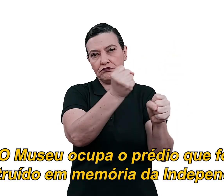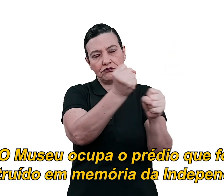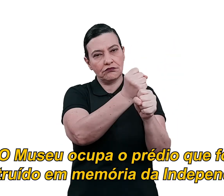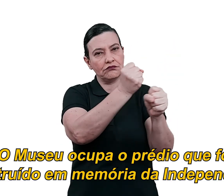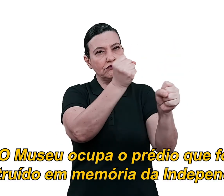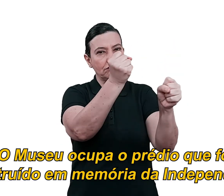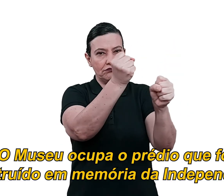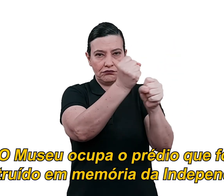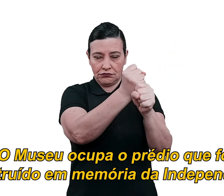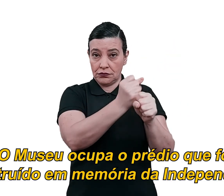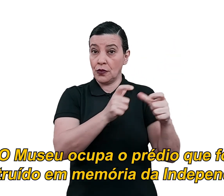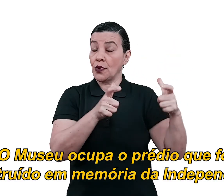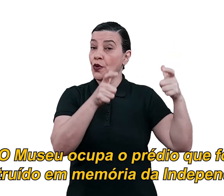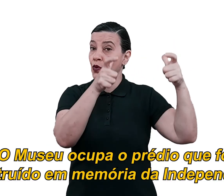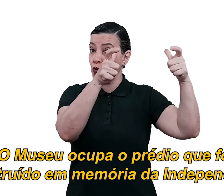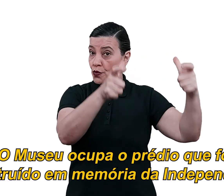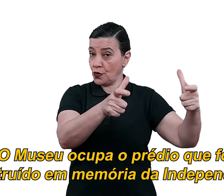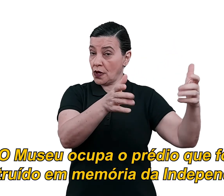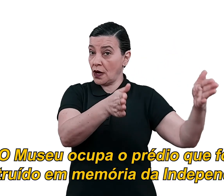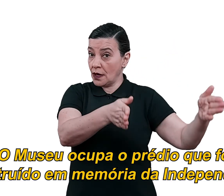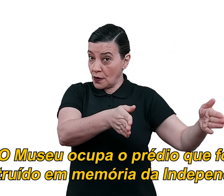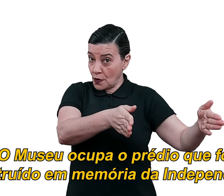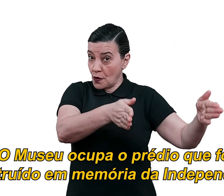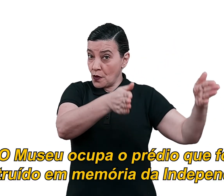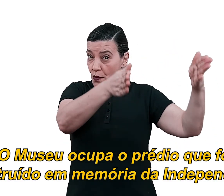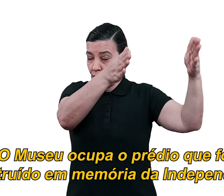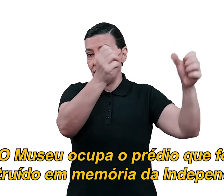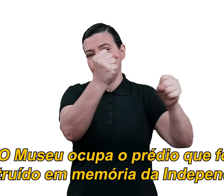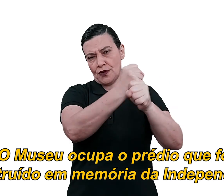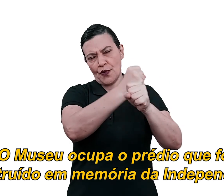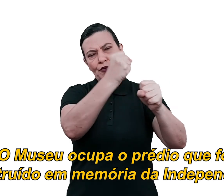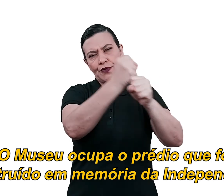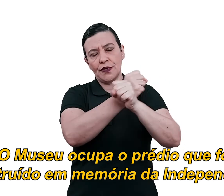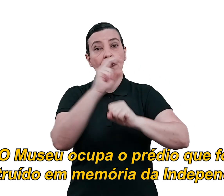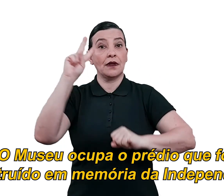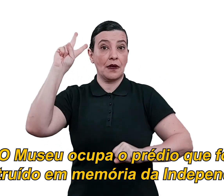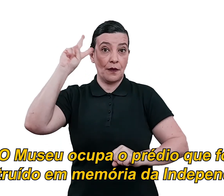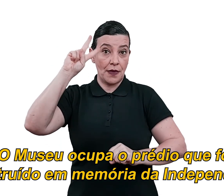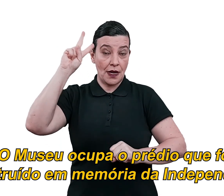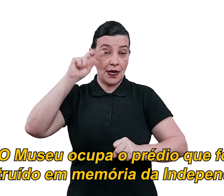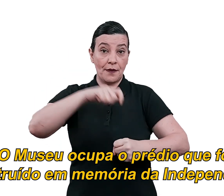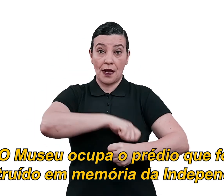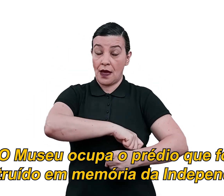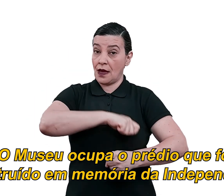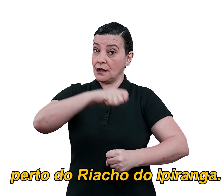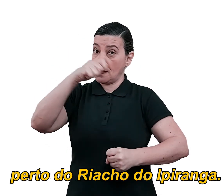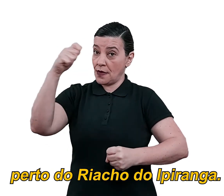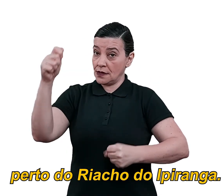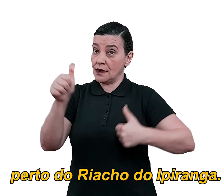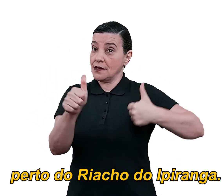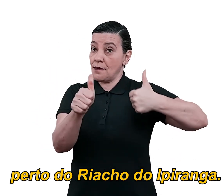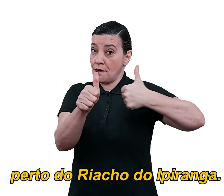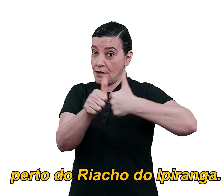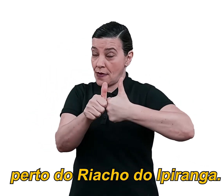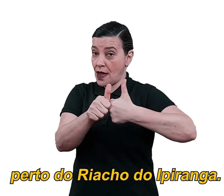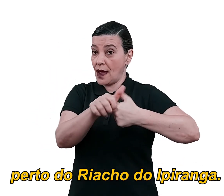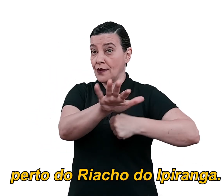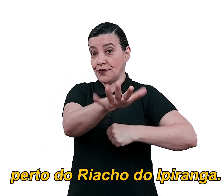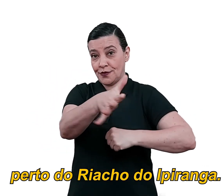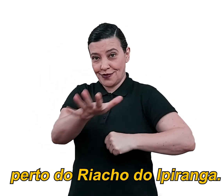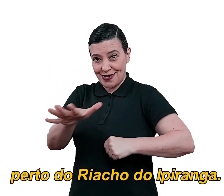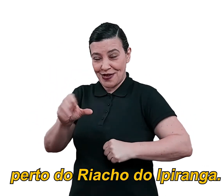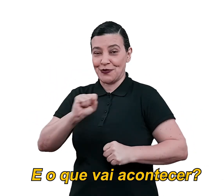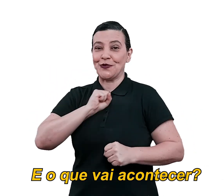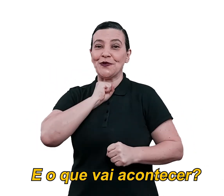museu, ele ocupa o prédio, né, que foi construído em memória da independência, perto do riacho ali